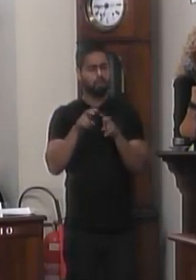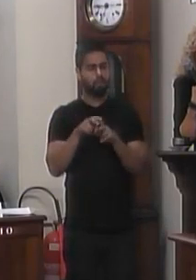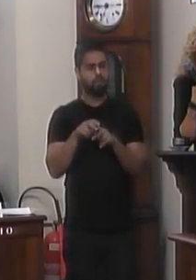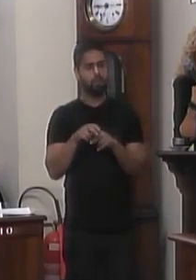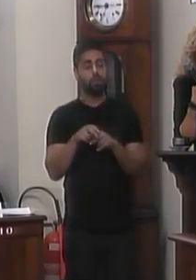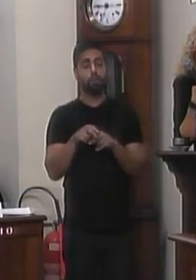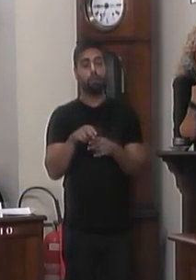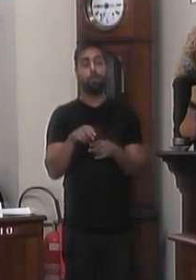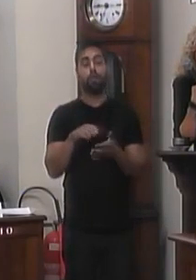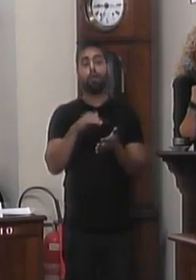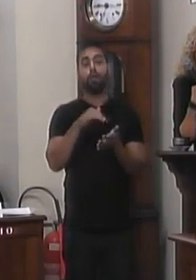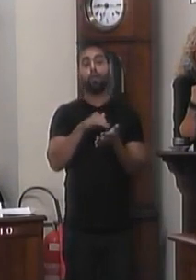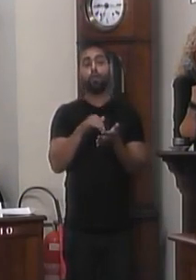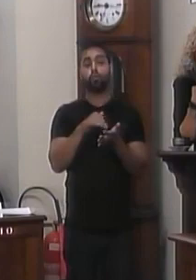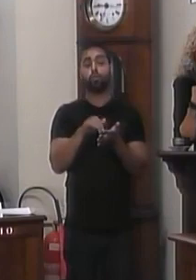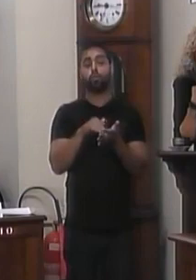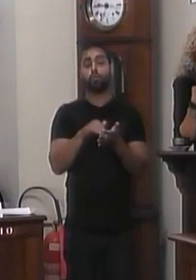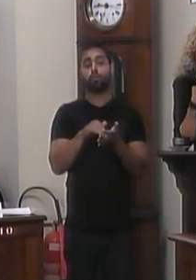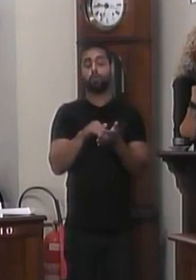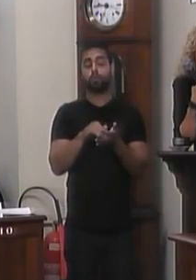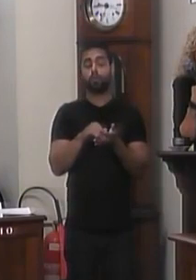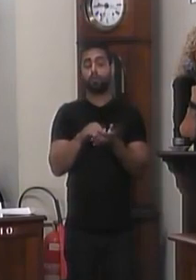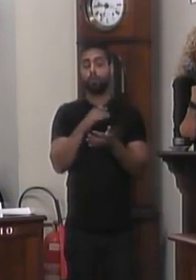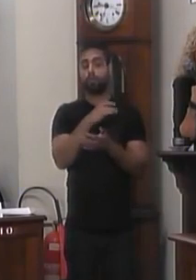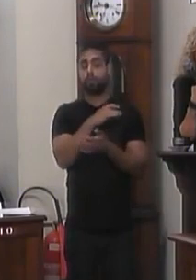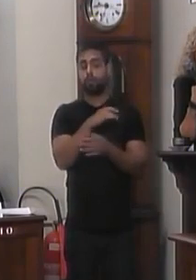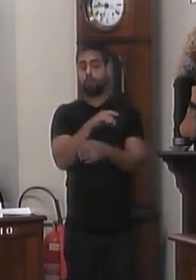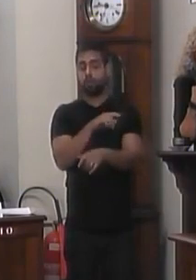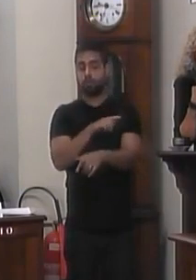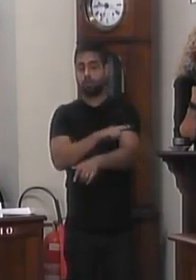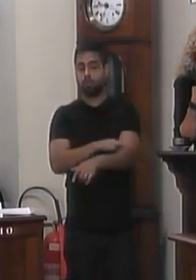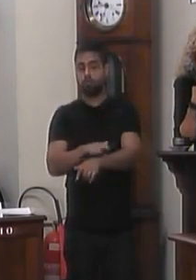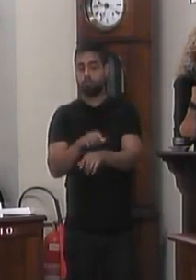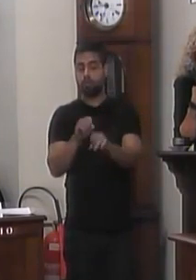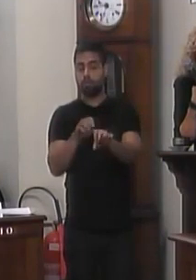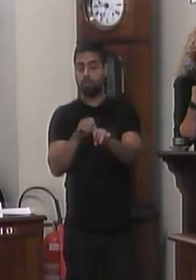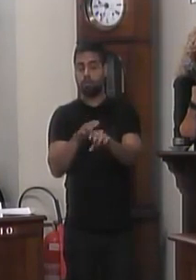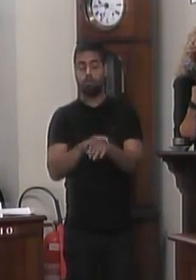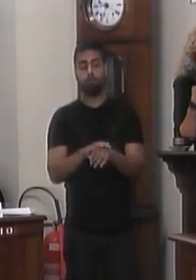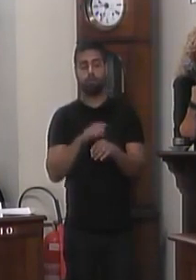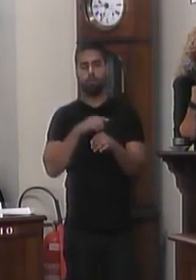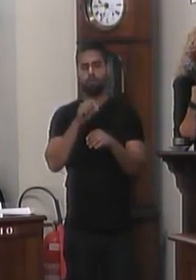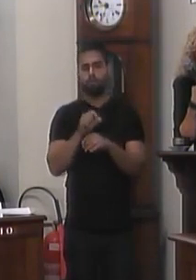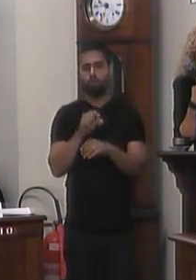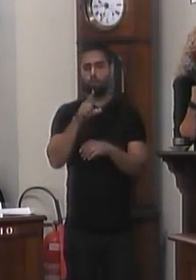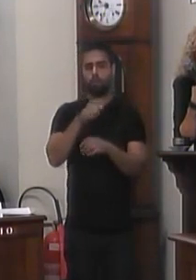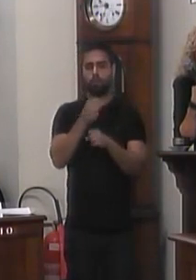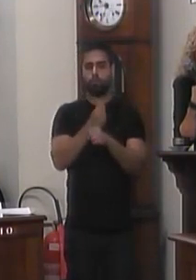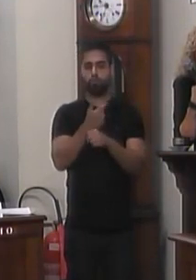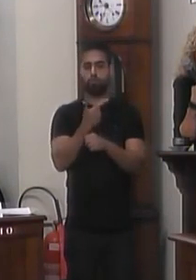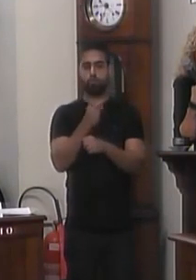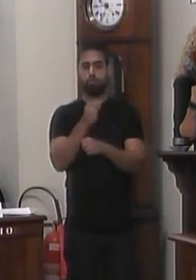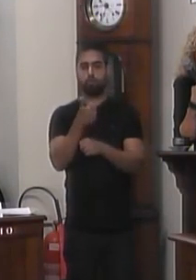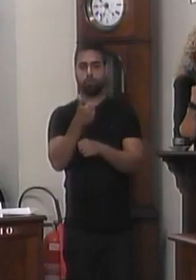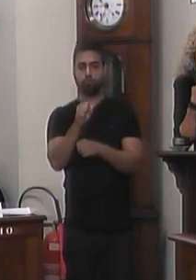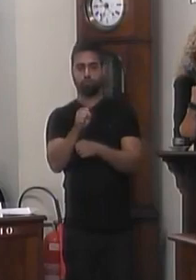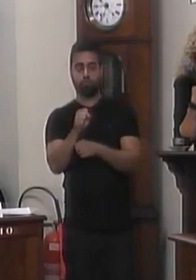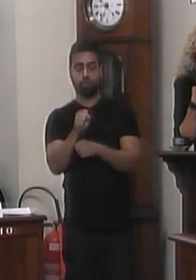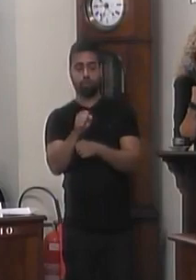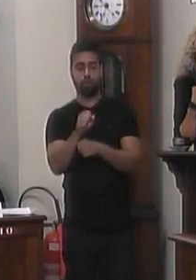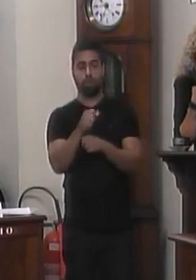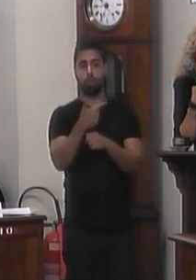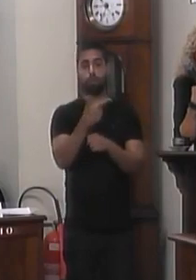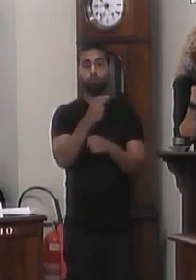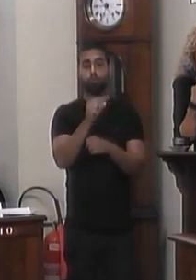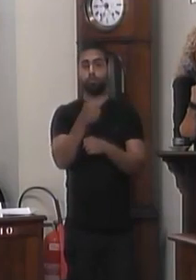aqui da educação, que houve realmente um aumento, né, de 2018 para